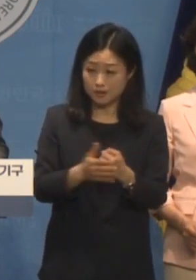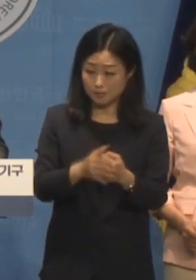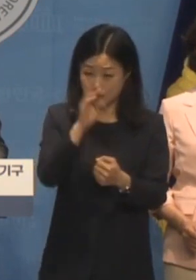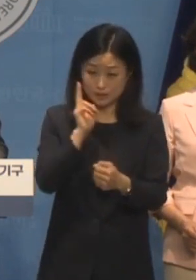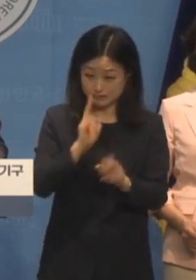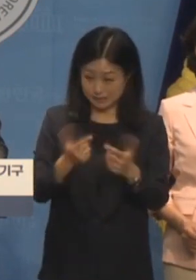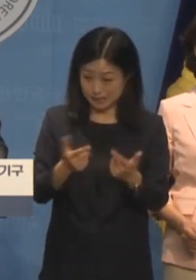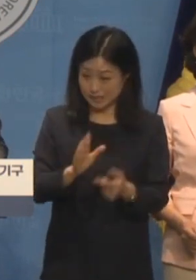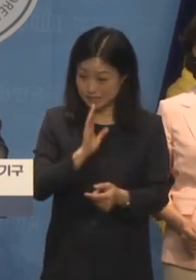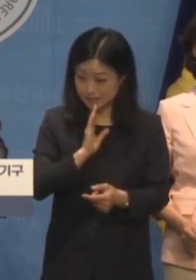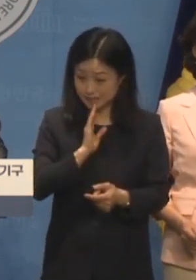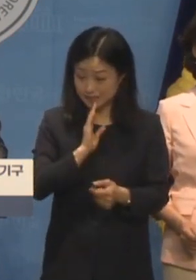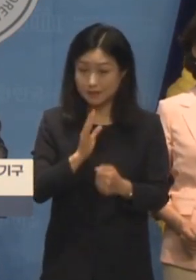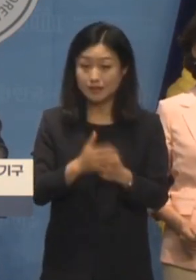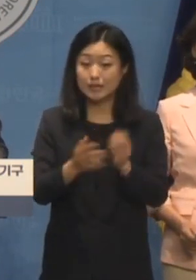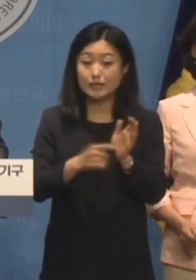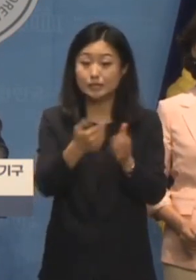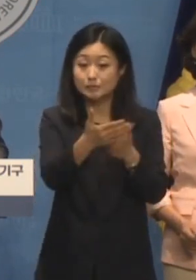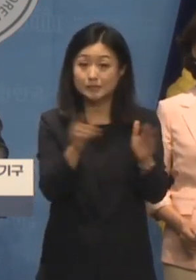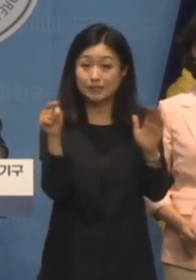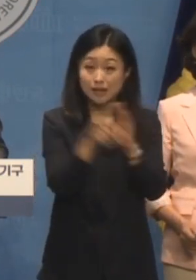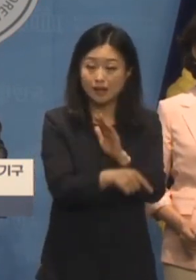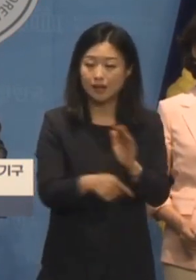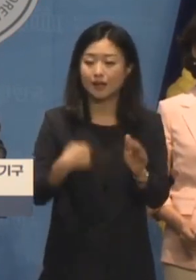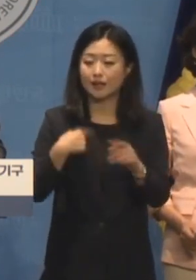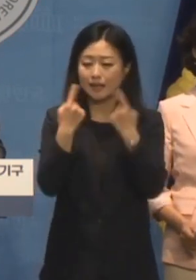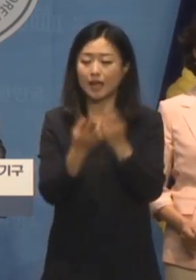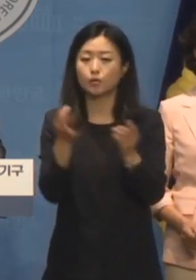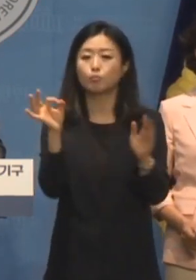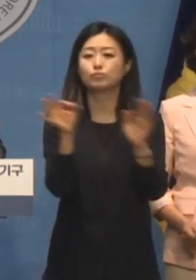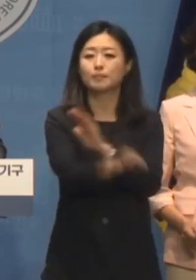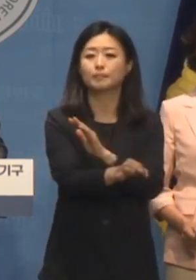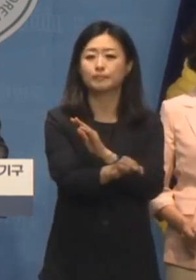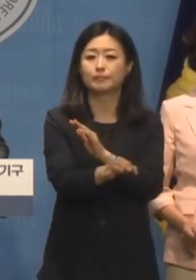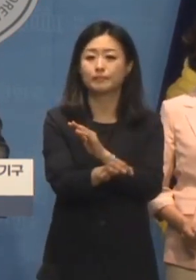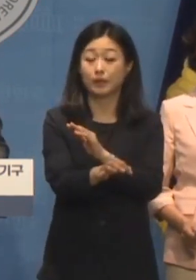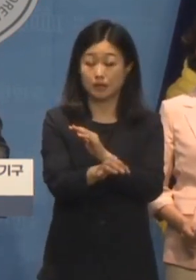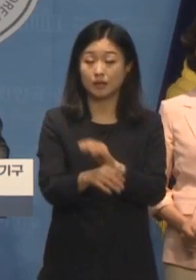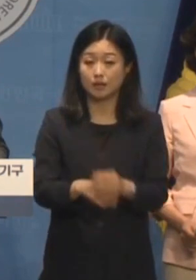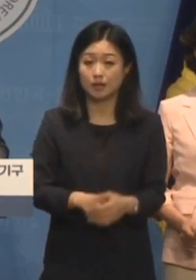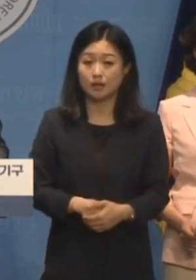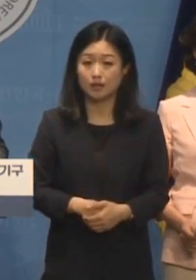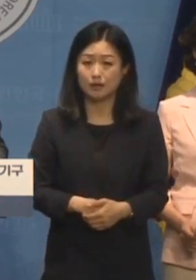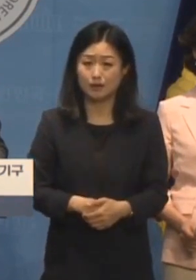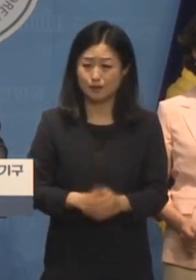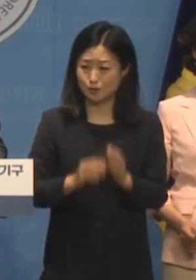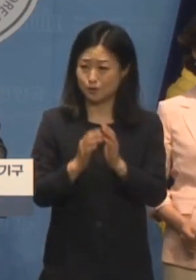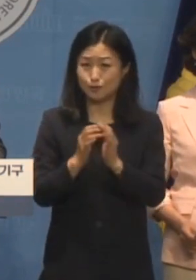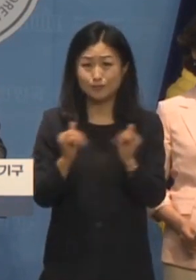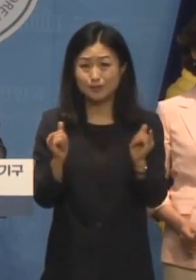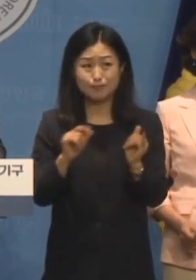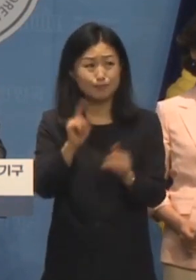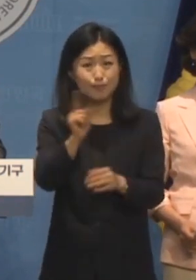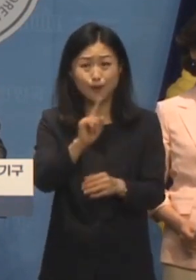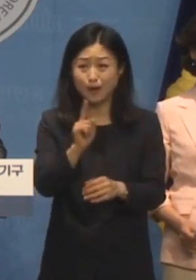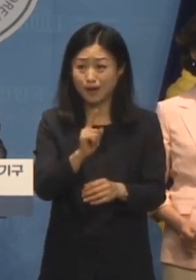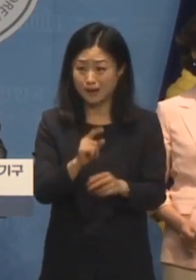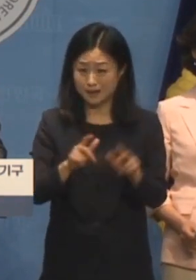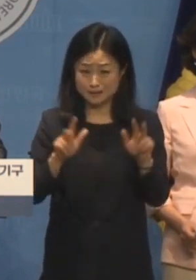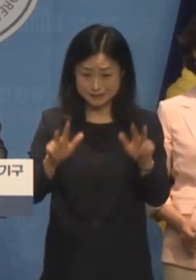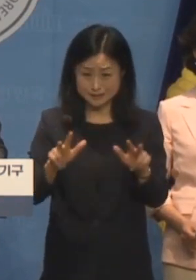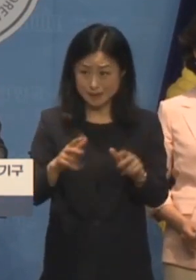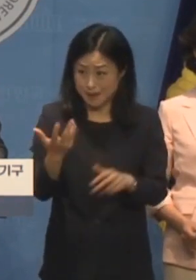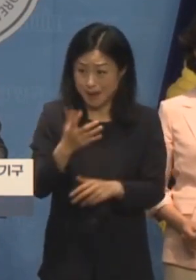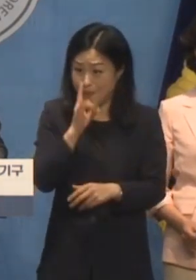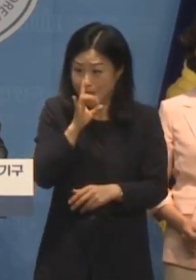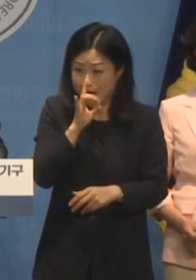속하지 않으면 응급실은 제돈내고 가라는 것입니다 이러니 국민들이 지금